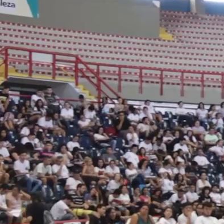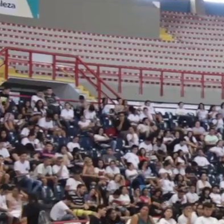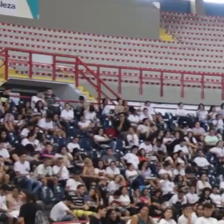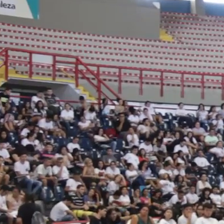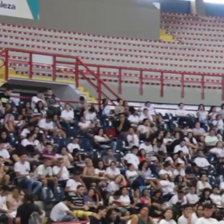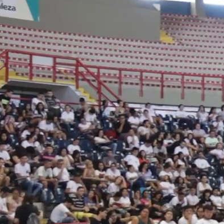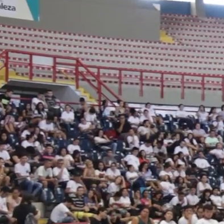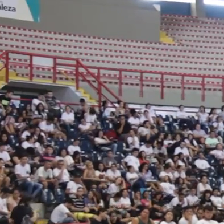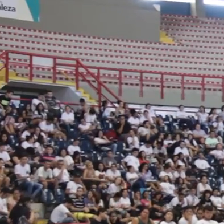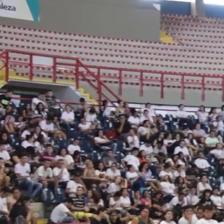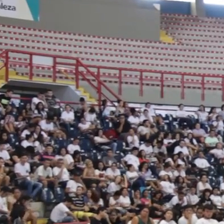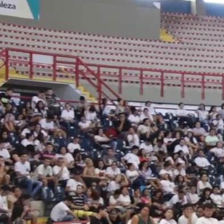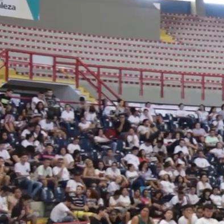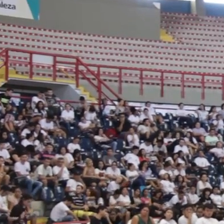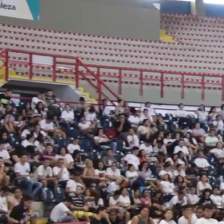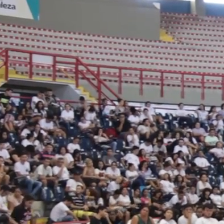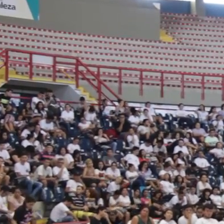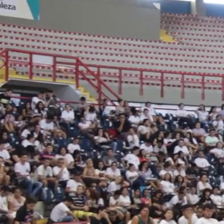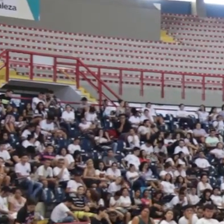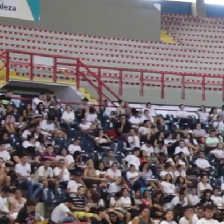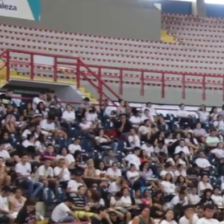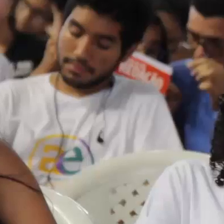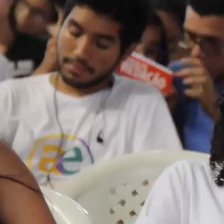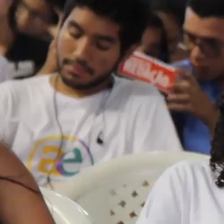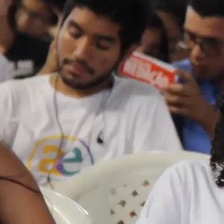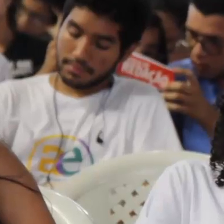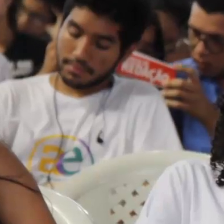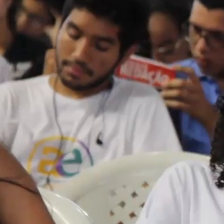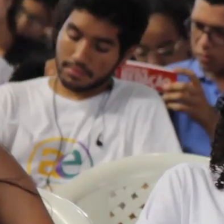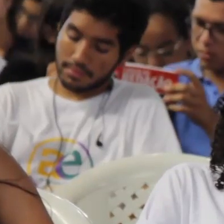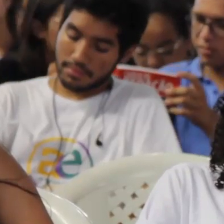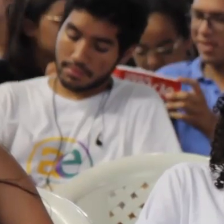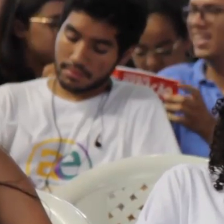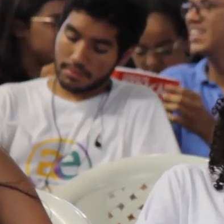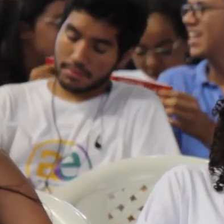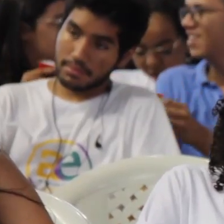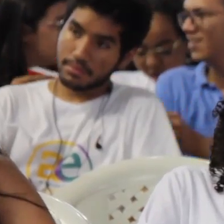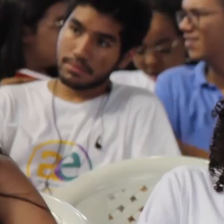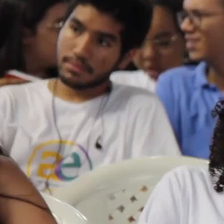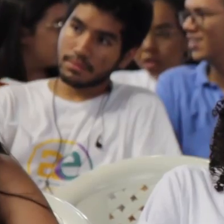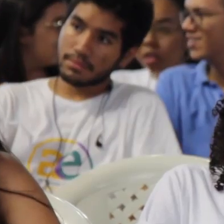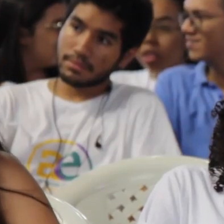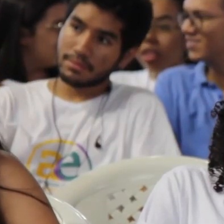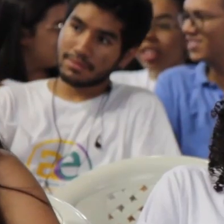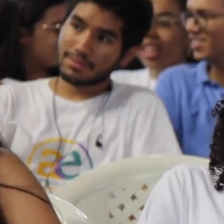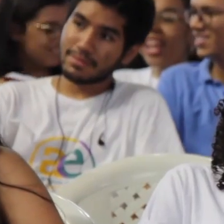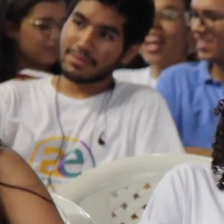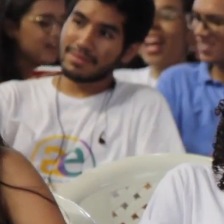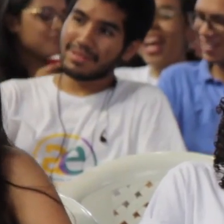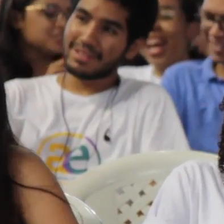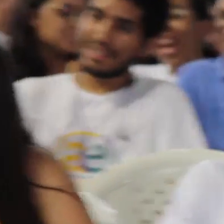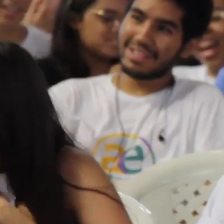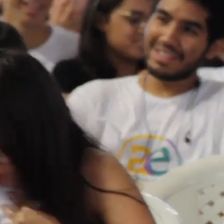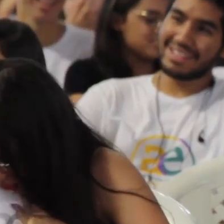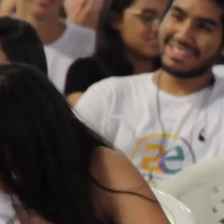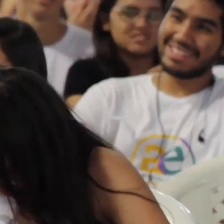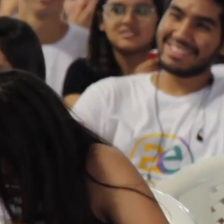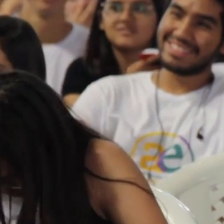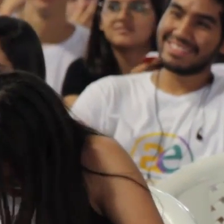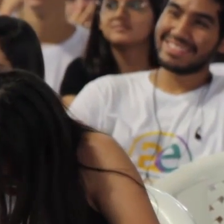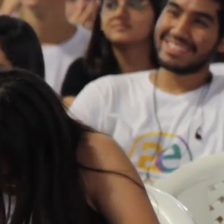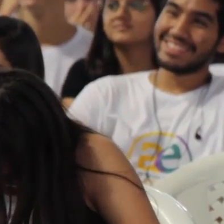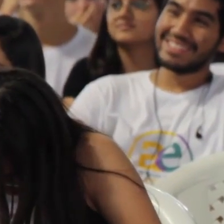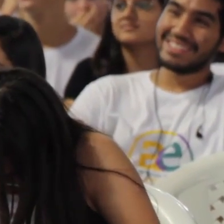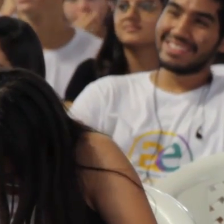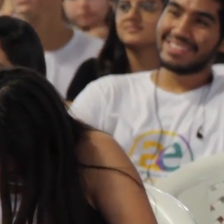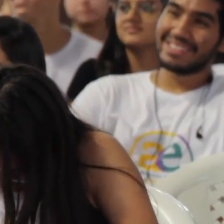é a tese por sugestão antecipada. Mas não vai dar problema não, vai não, que tu vai detalhar só na conclusão. Tu apenas